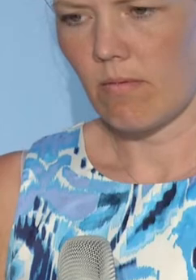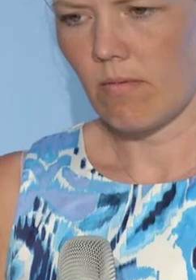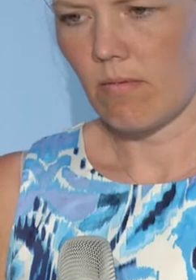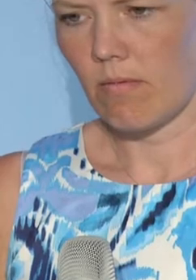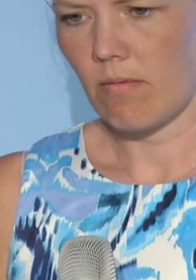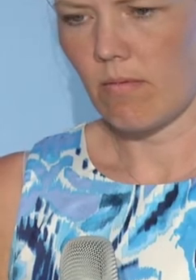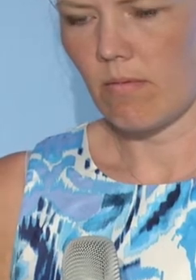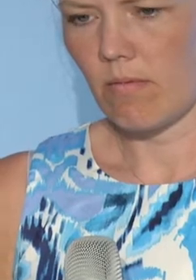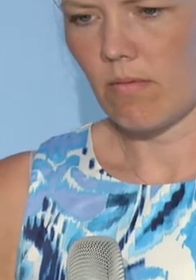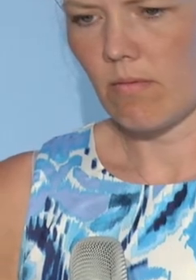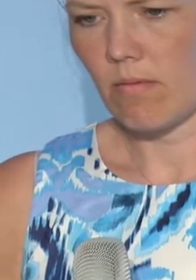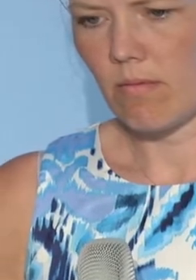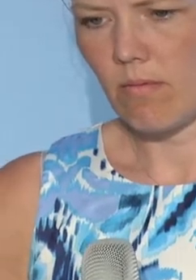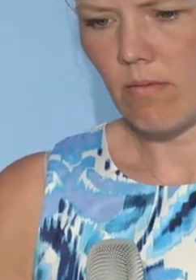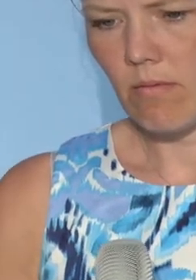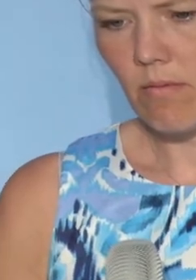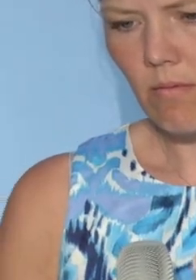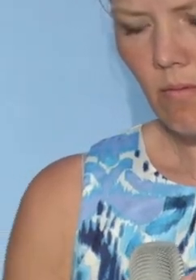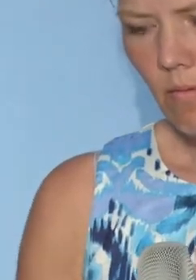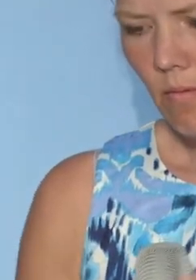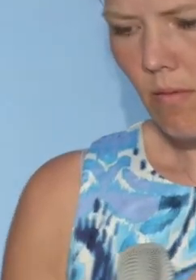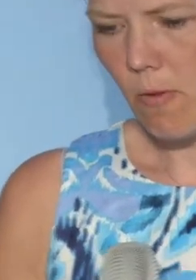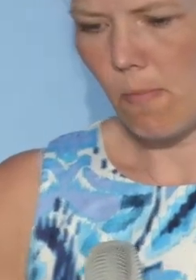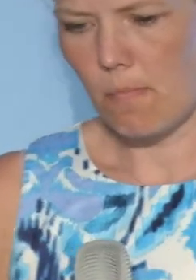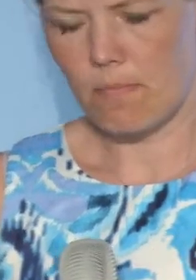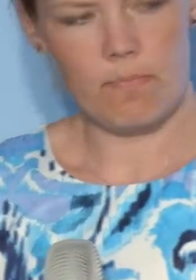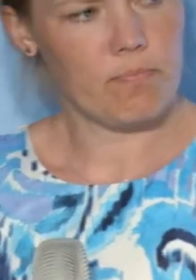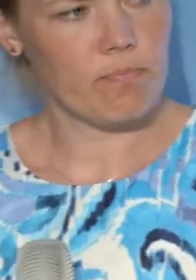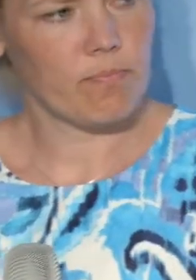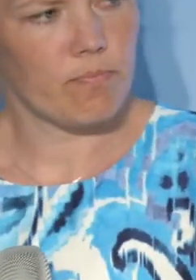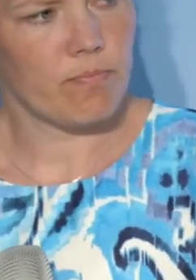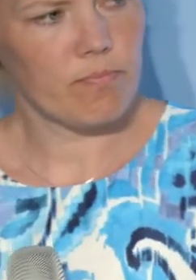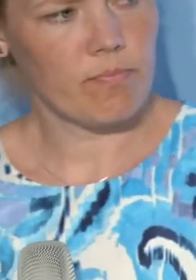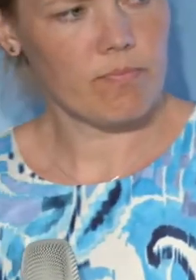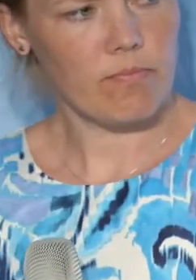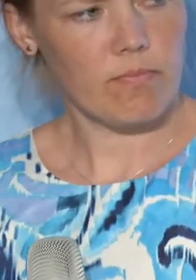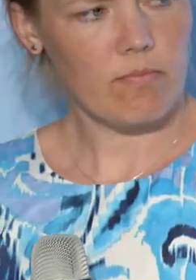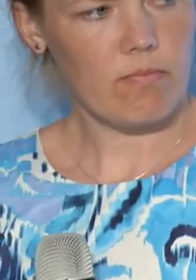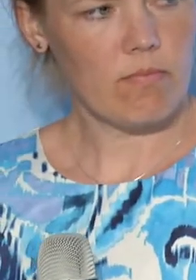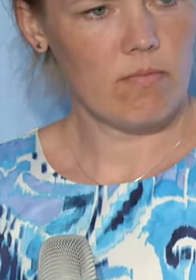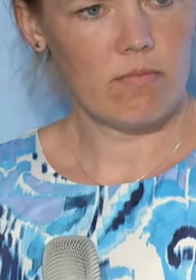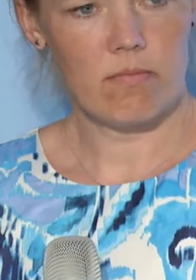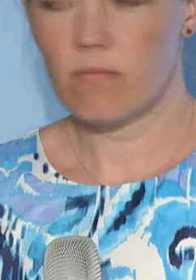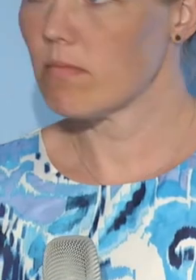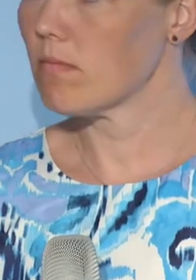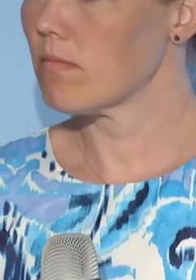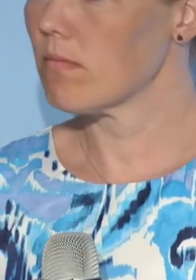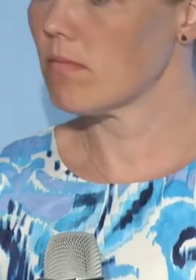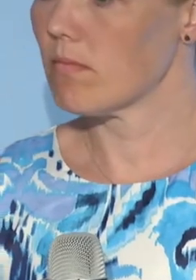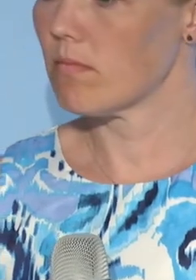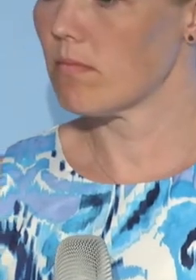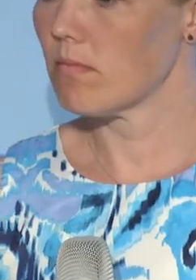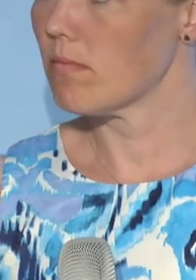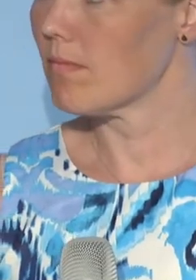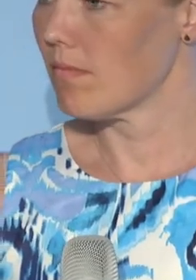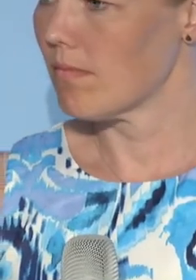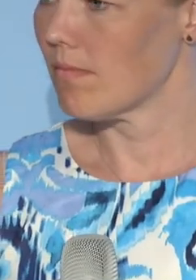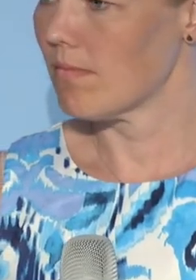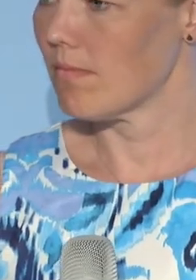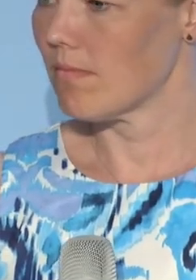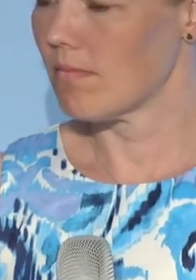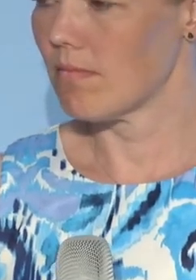cystisk fibros igen, så visste ju de här patienterna att 2015 fanns det, jag kunde få börja använda det. De har